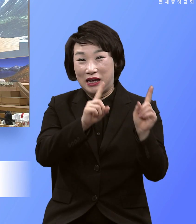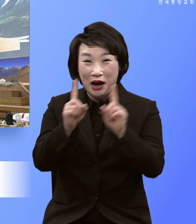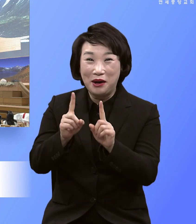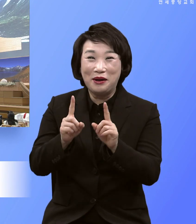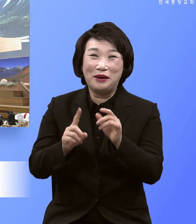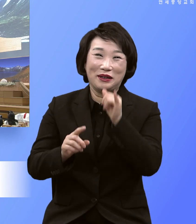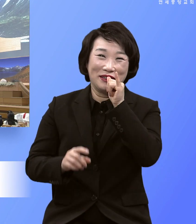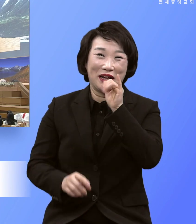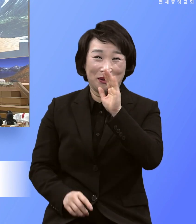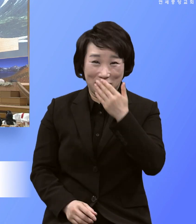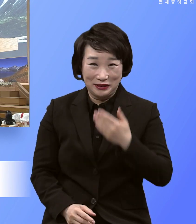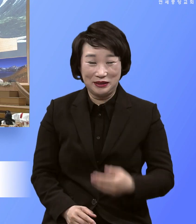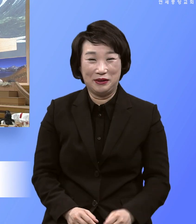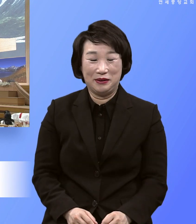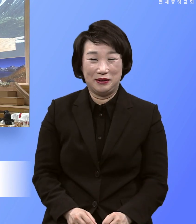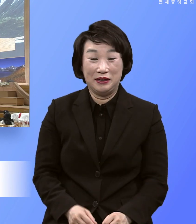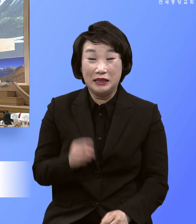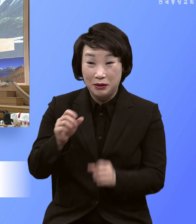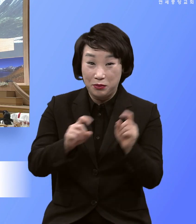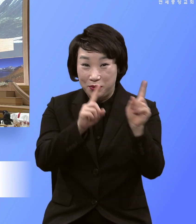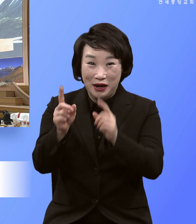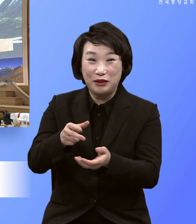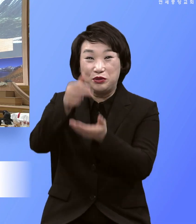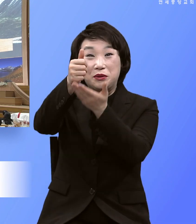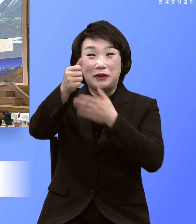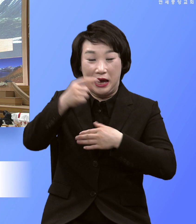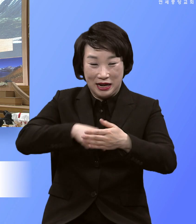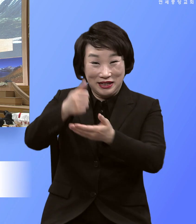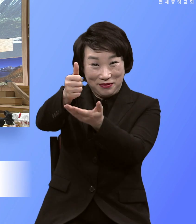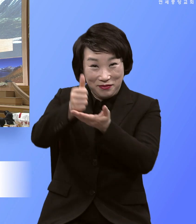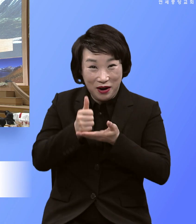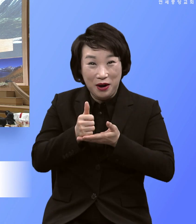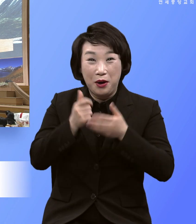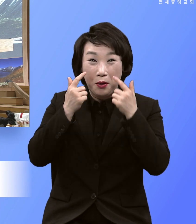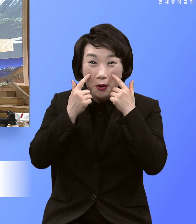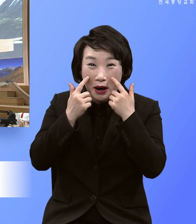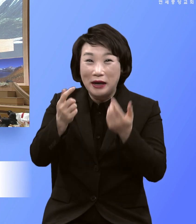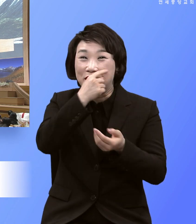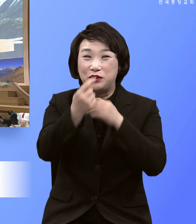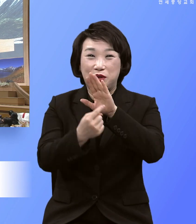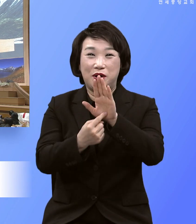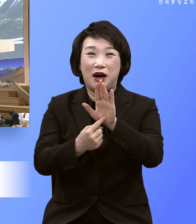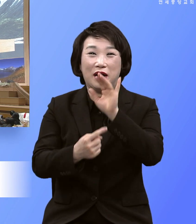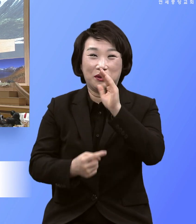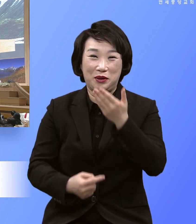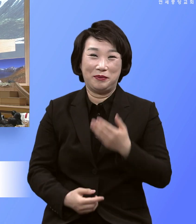부활이 그 부활의 주님이 내 안에 계심으로 확증하는 것입니다.